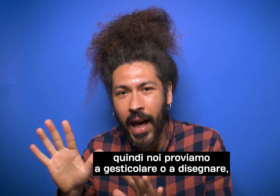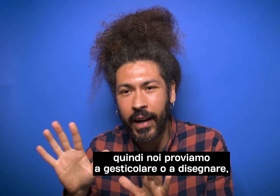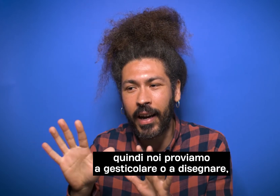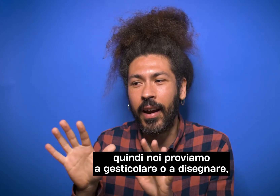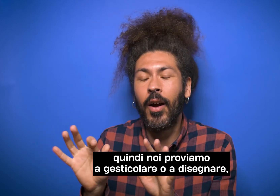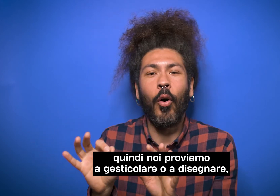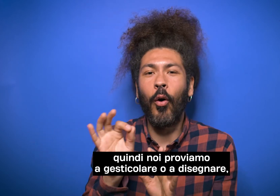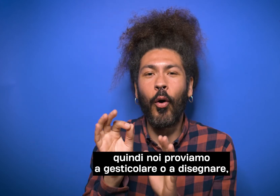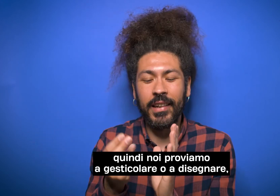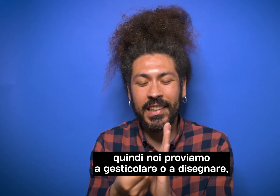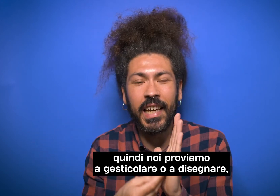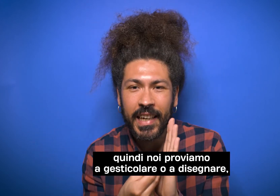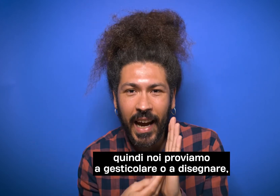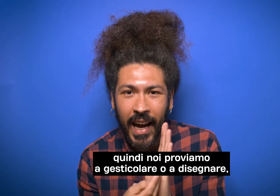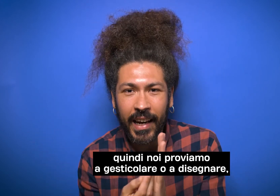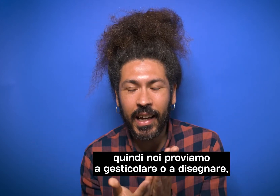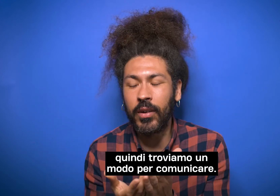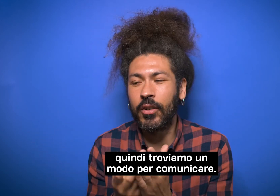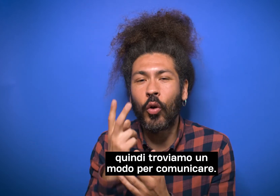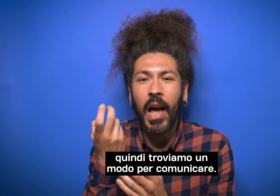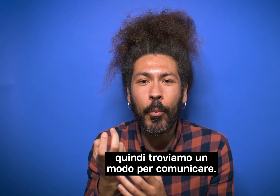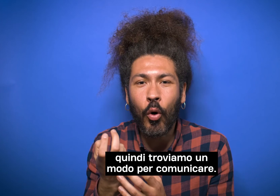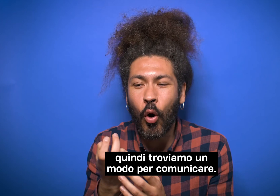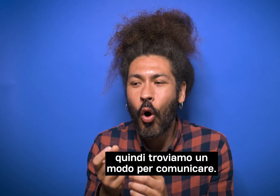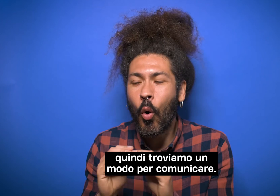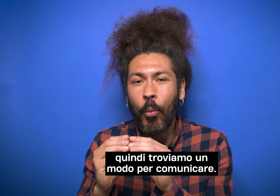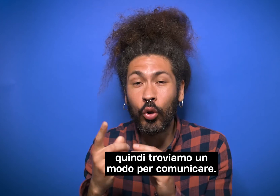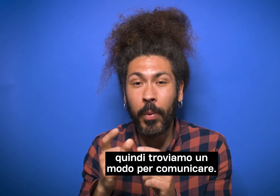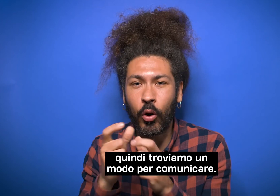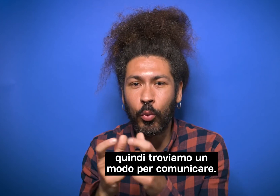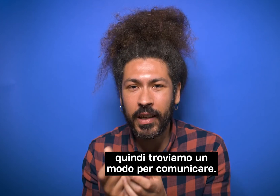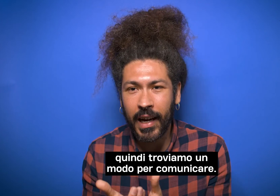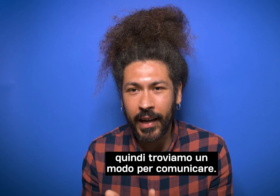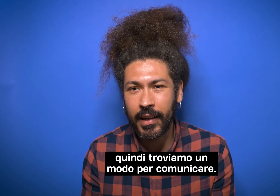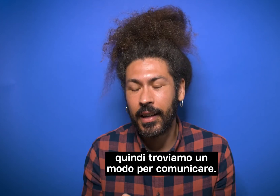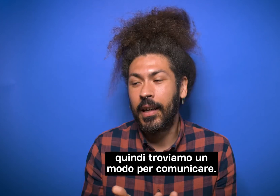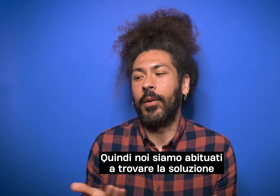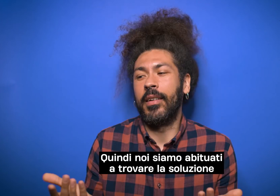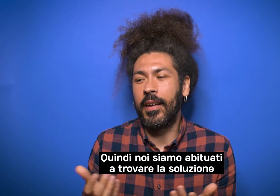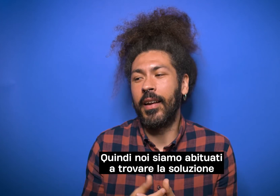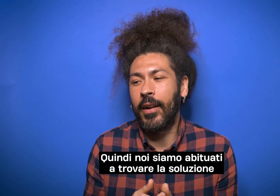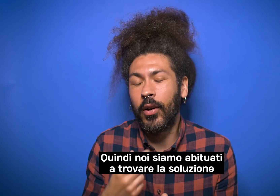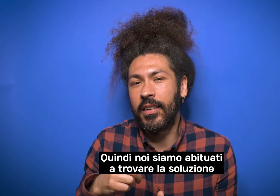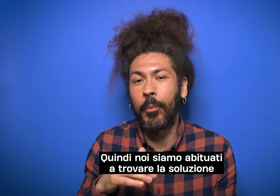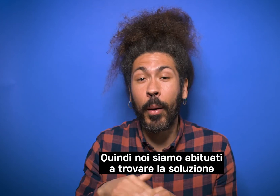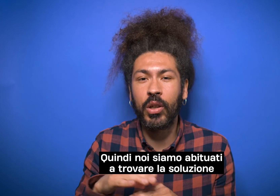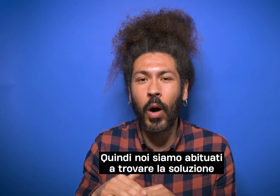gesticolare o a disegnare, quindi troviamo un modo per comunicare. Quindi noi siamo abituati